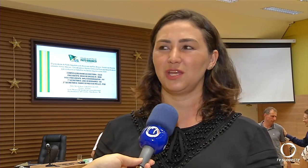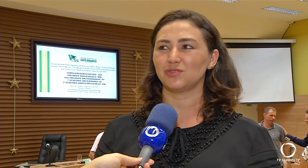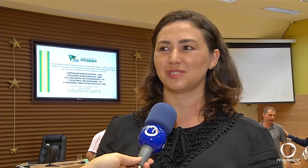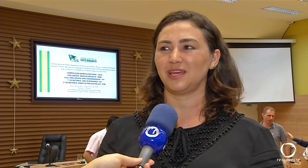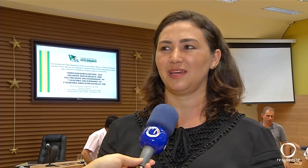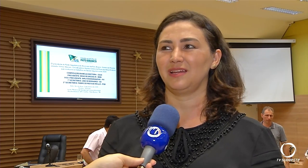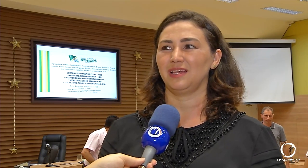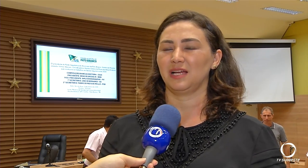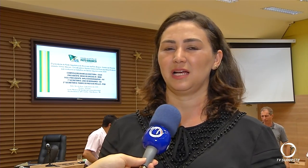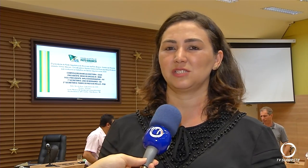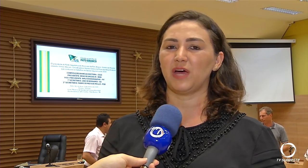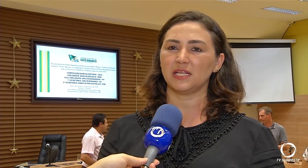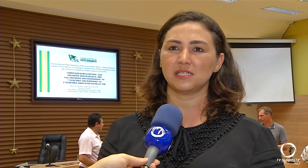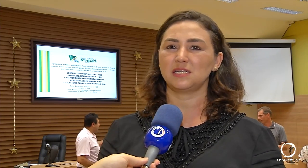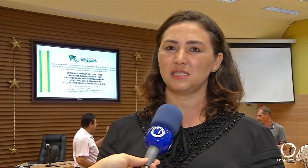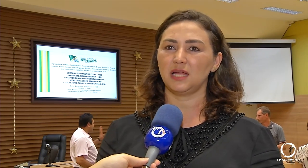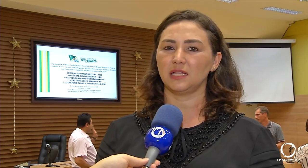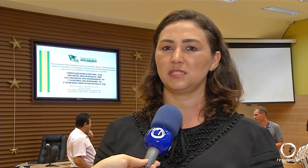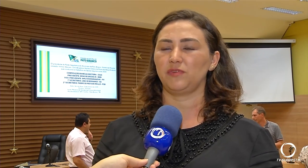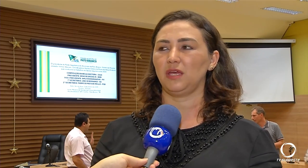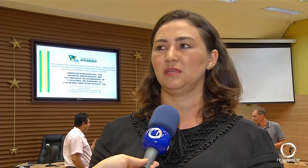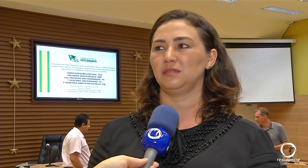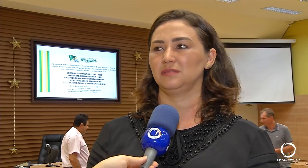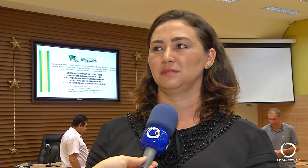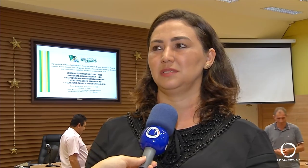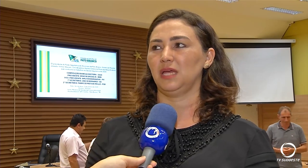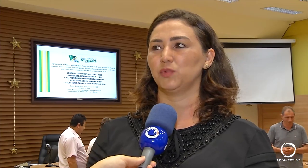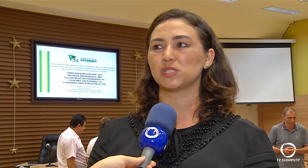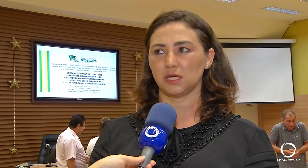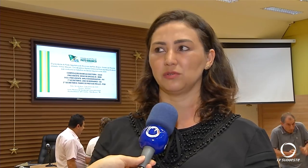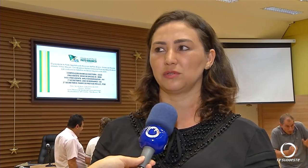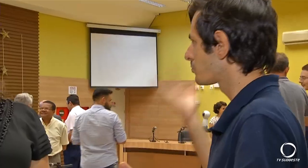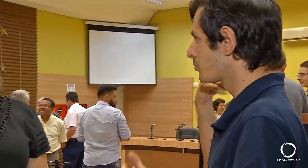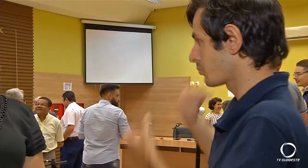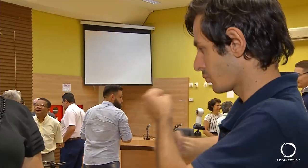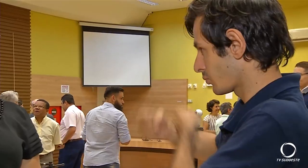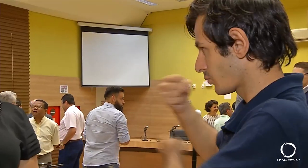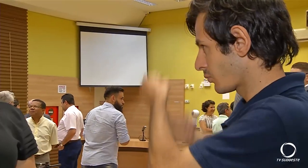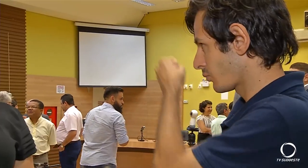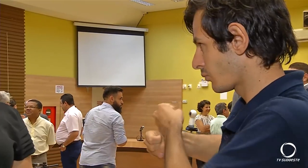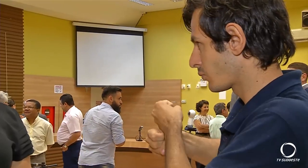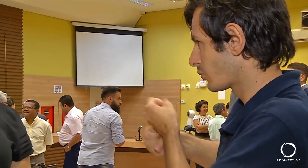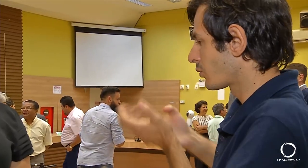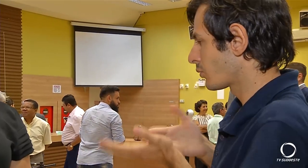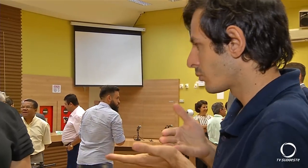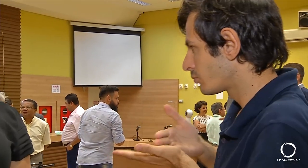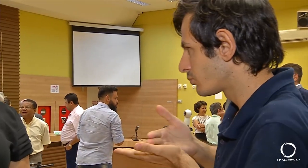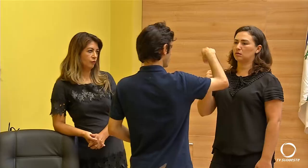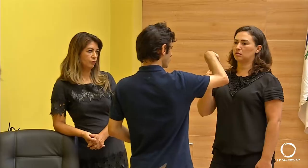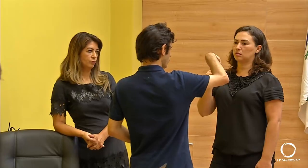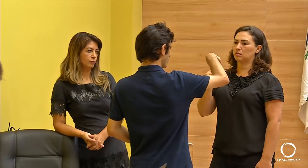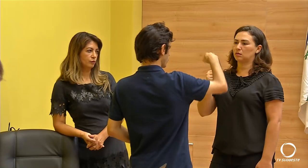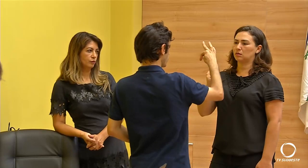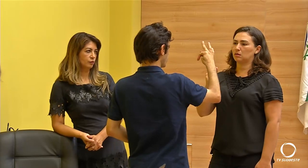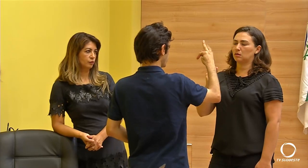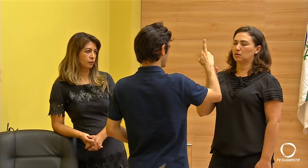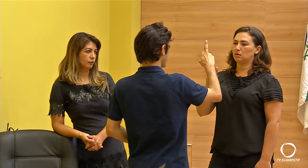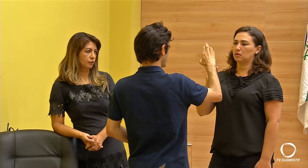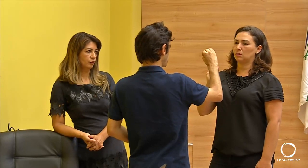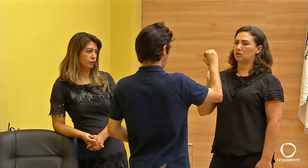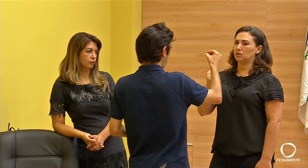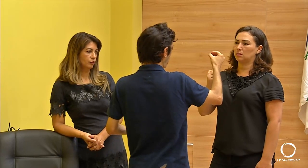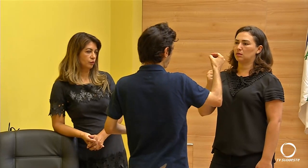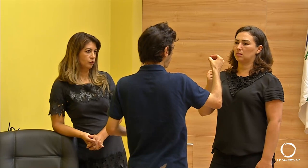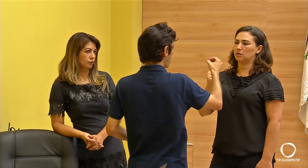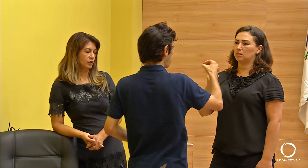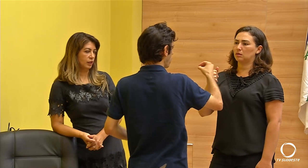desses direitos que as várias necessidades vêm, né, buscando. O Wagner sempre fez questão de acompanhar as